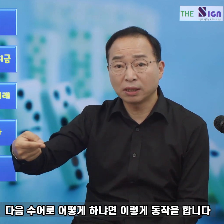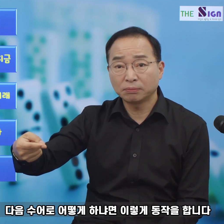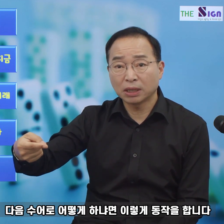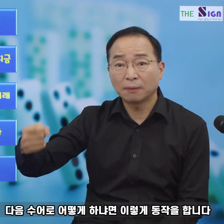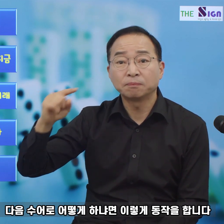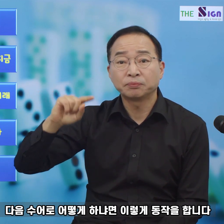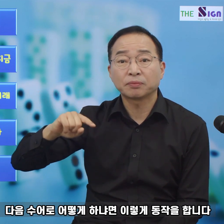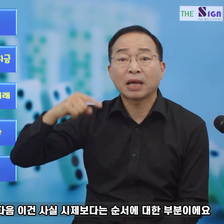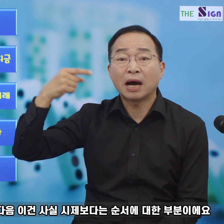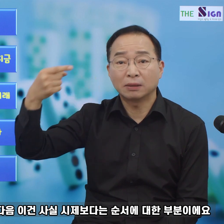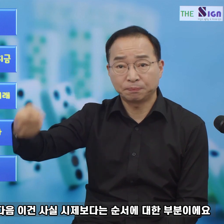합니다. 다음.